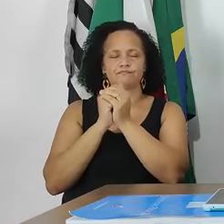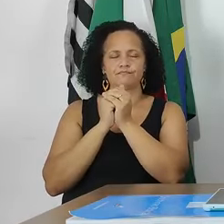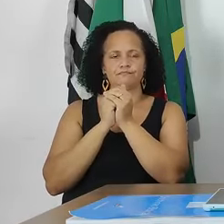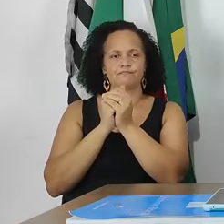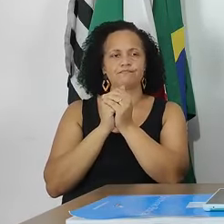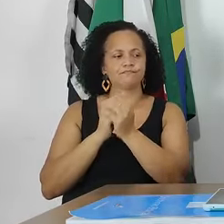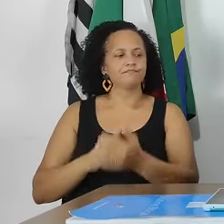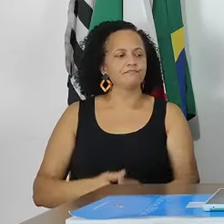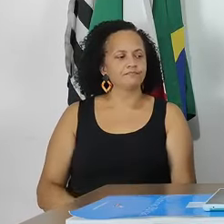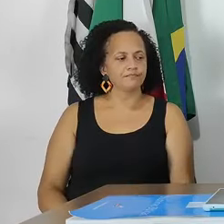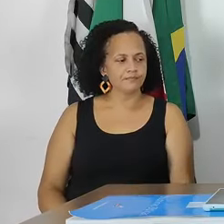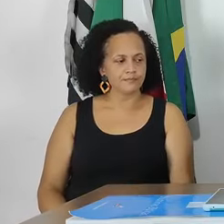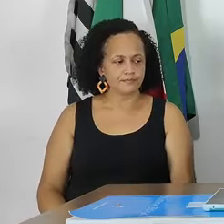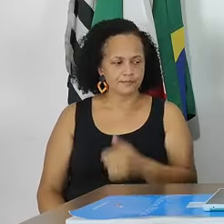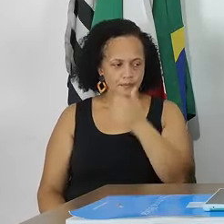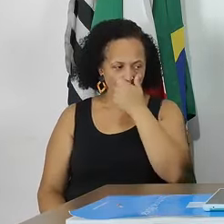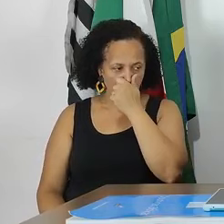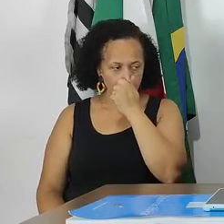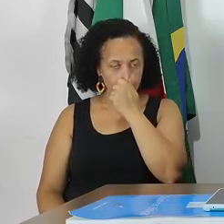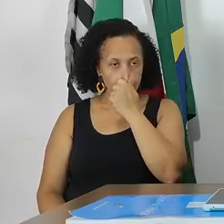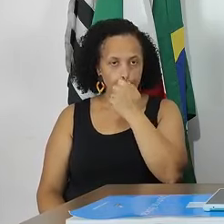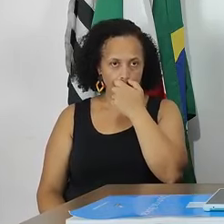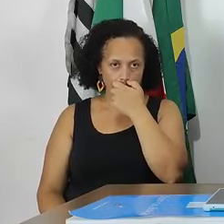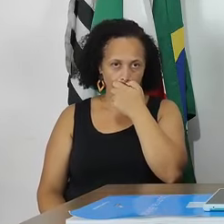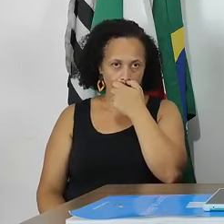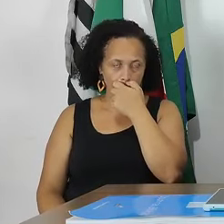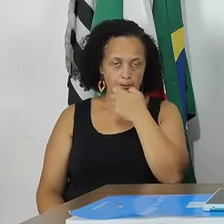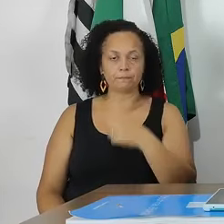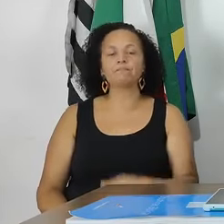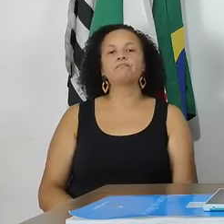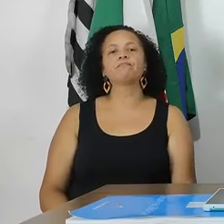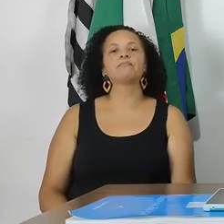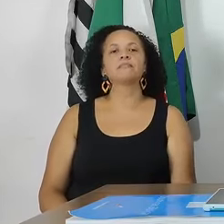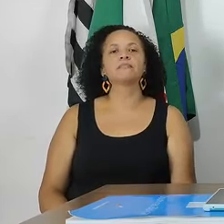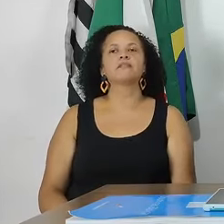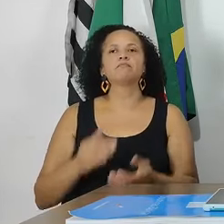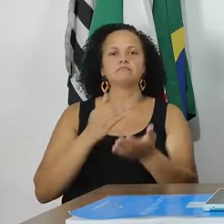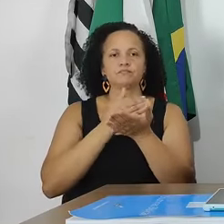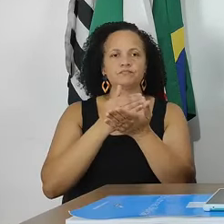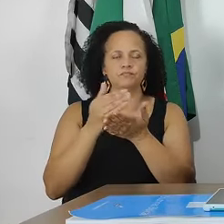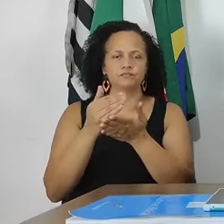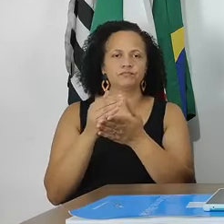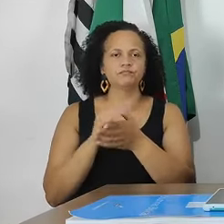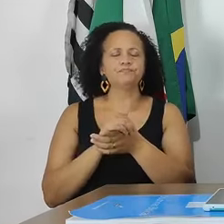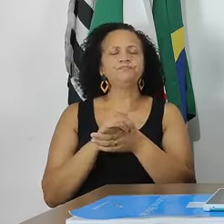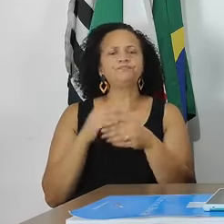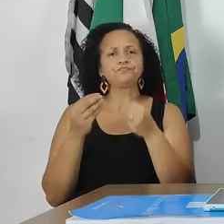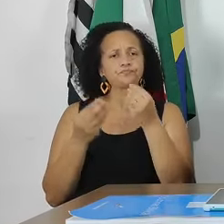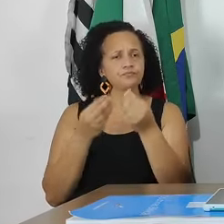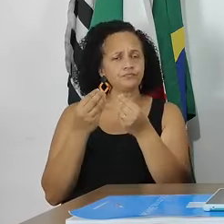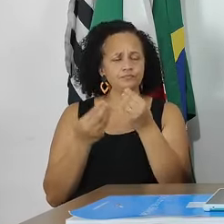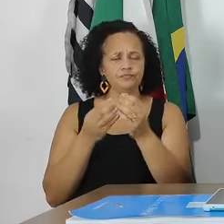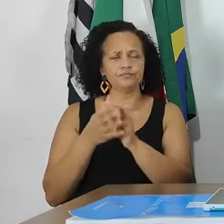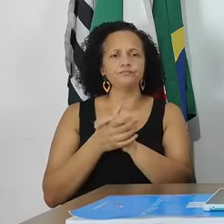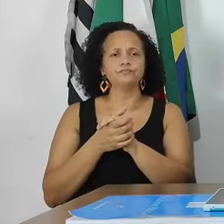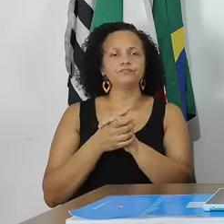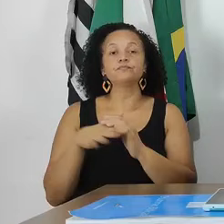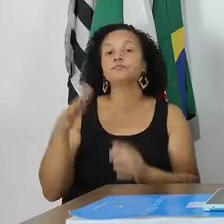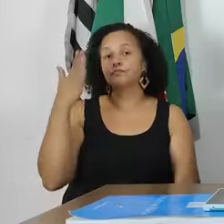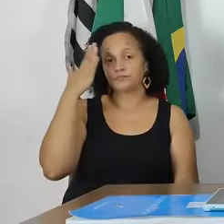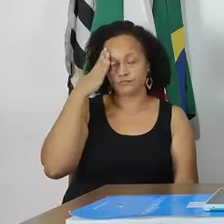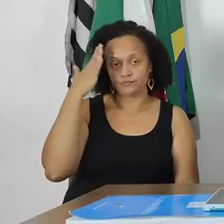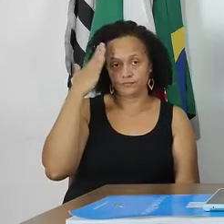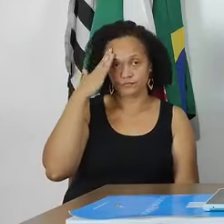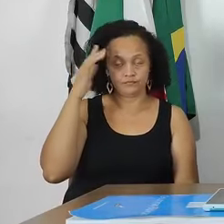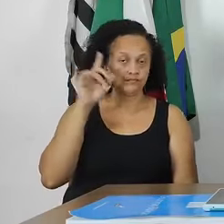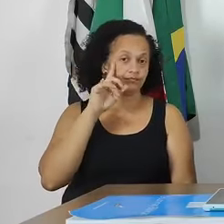né? Então, eu queria só trazer uma introdução antes de começar a palavra, né? A gente sabe que nos dias de